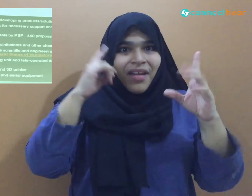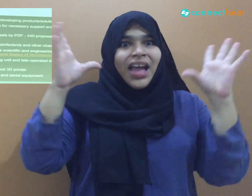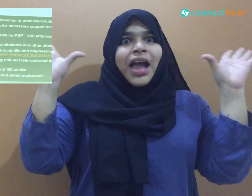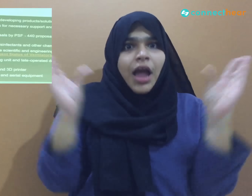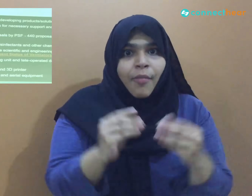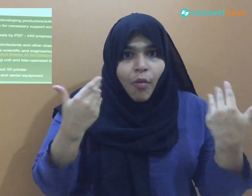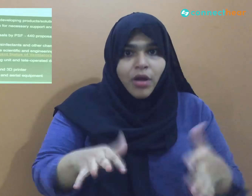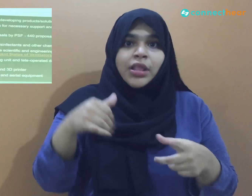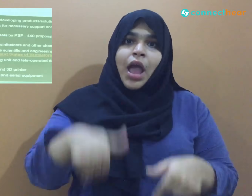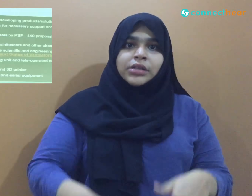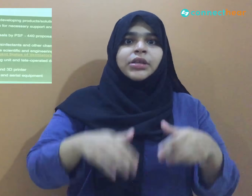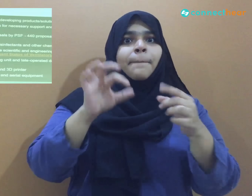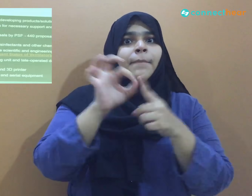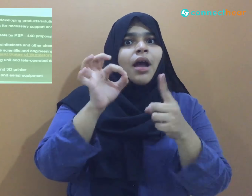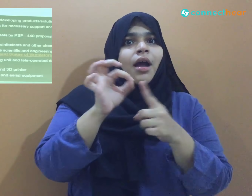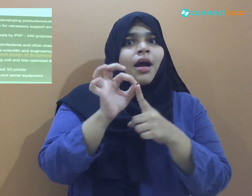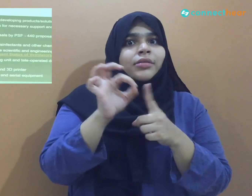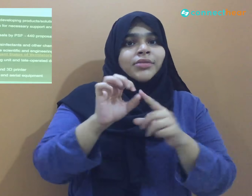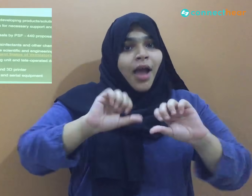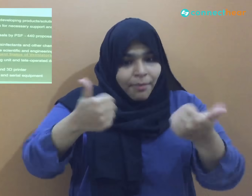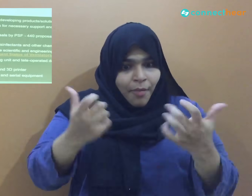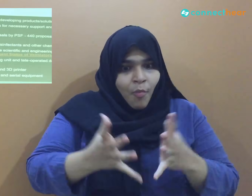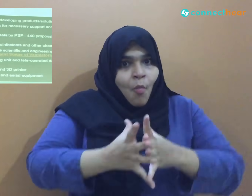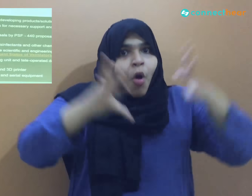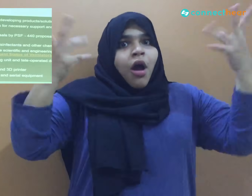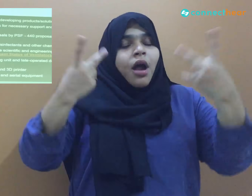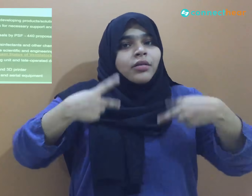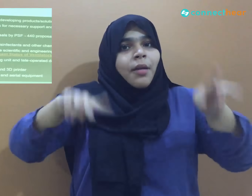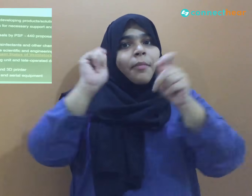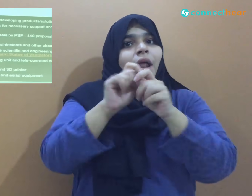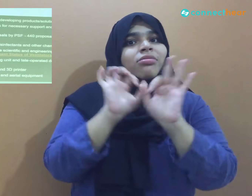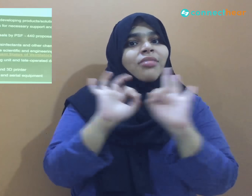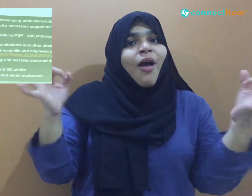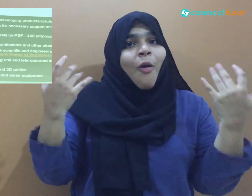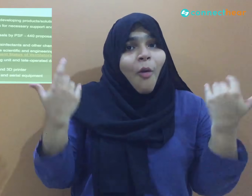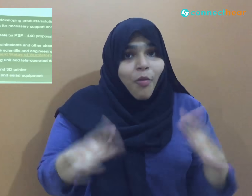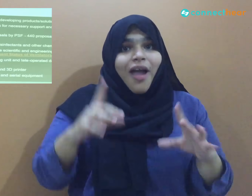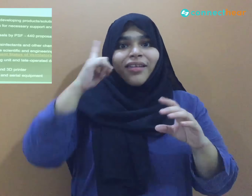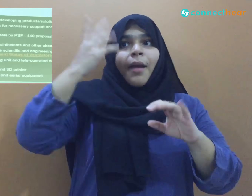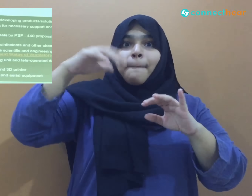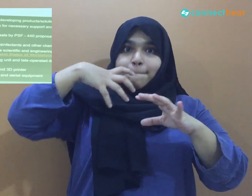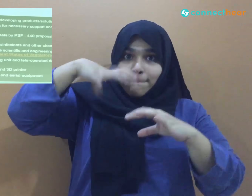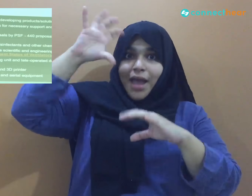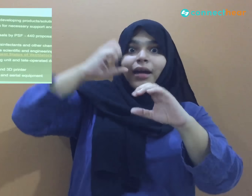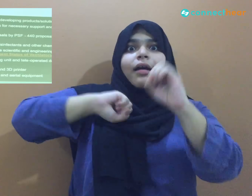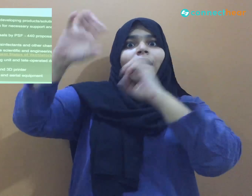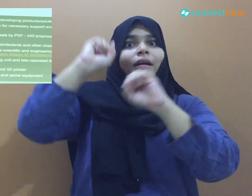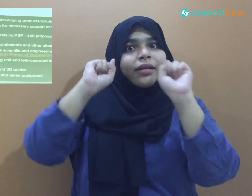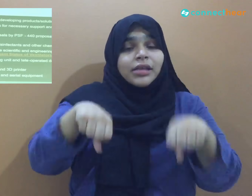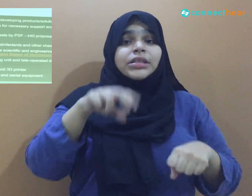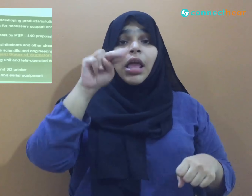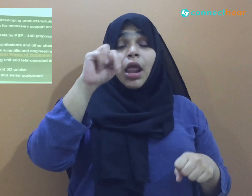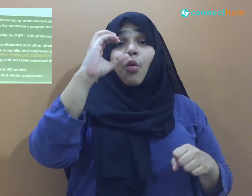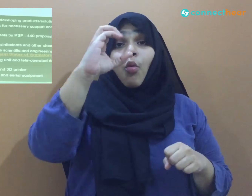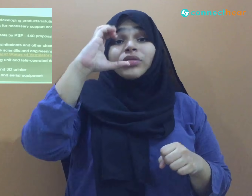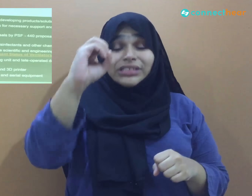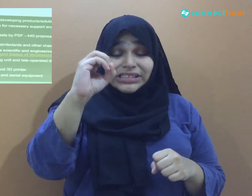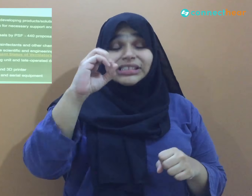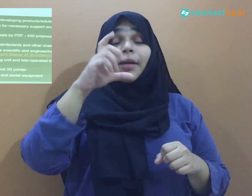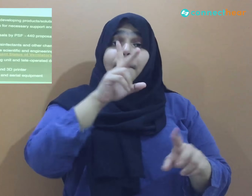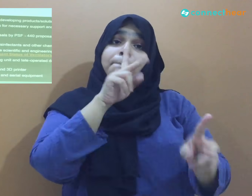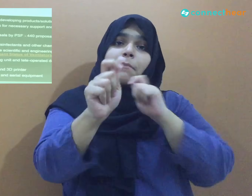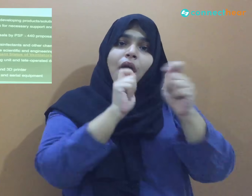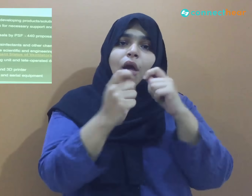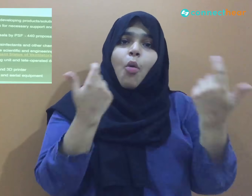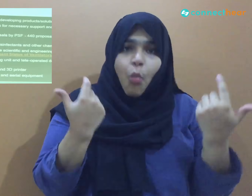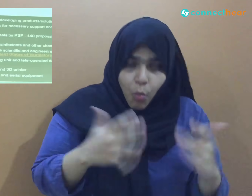ہو گئے تھے آج پاکستان ایکسپورٹ کرنے کی پوزیشن میں ہے اور ہم نے یہ NCOC میں بات بھی کی ہے, ڈاکٹر فیصل صاحب کے سامنے بھی